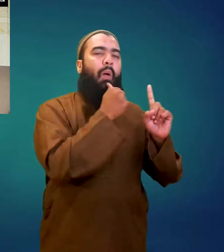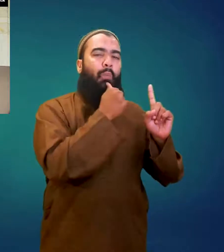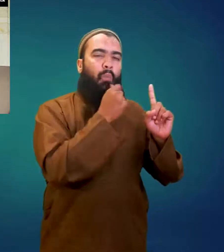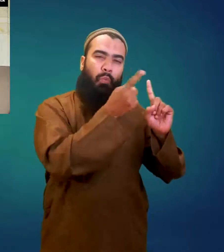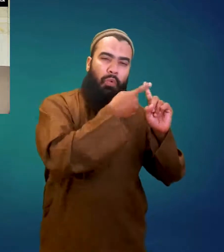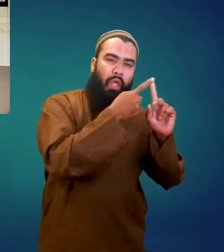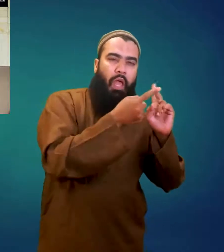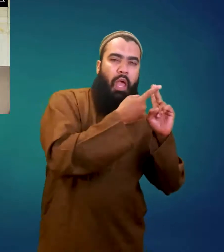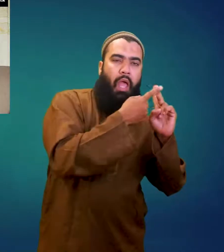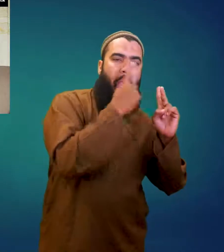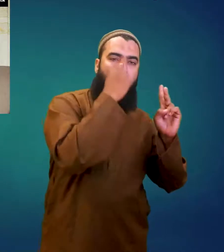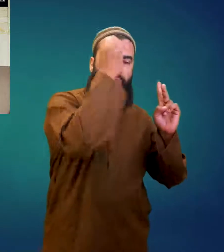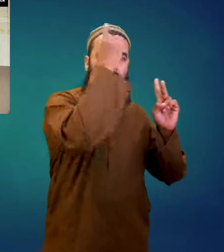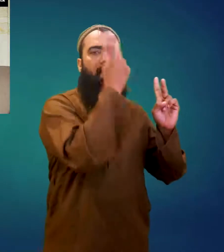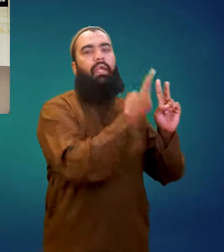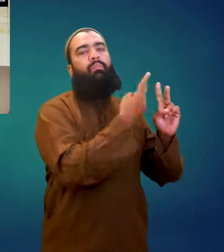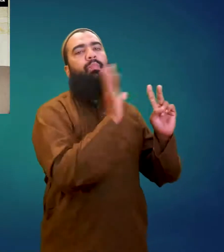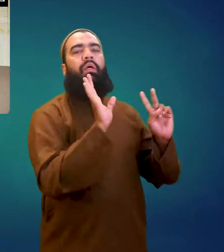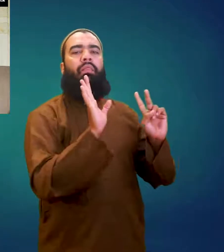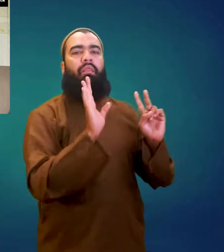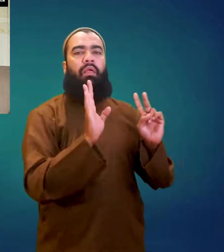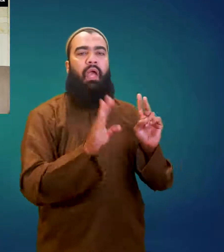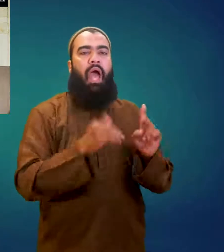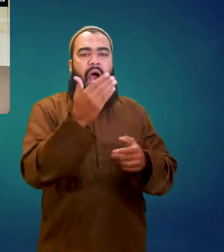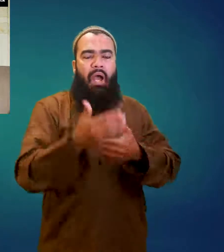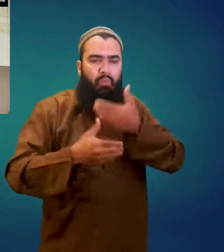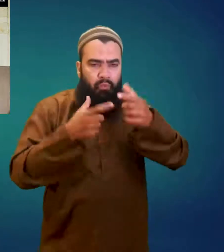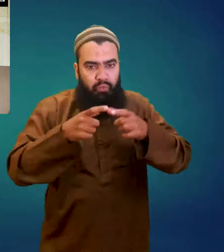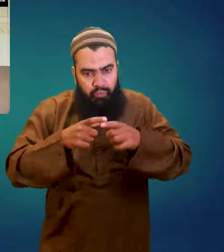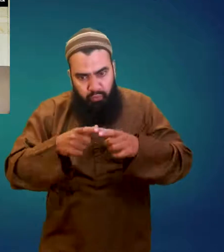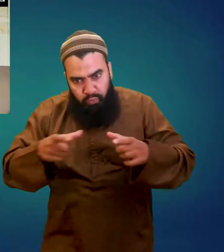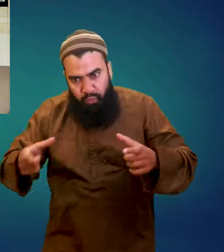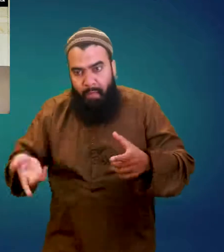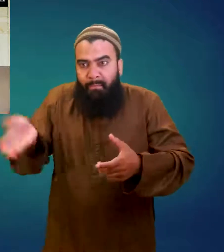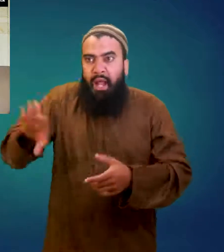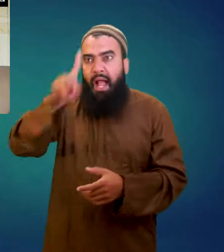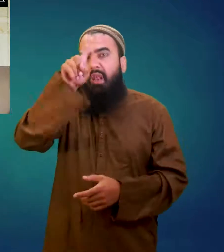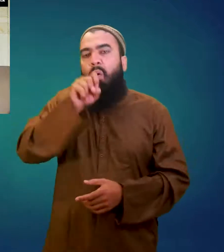تقسیم کر دیا تاکہ تمہارا ایک دوسرے کے ساتھ تعارف رہے۔